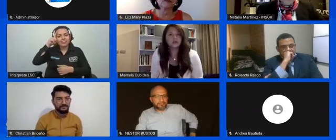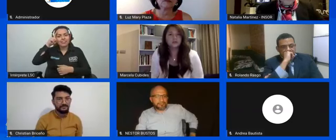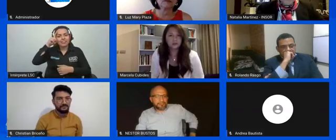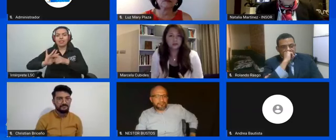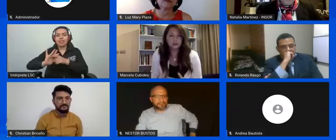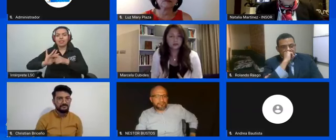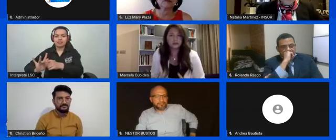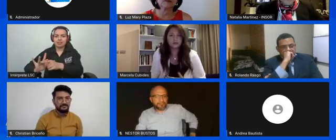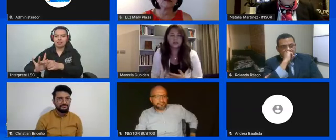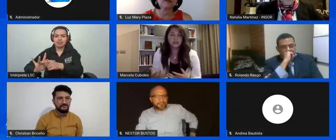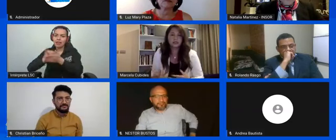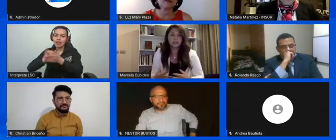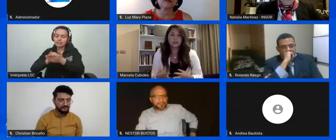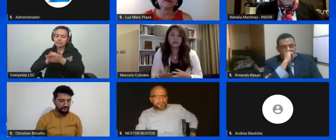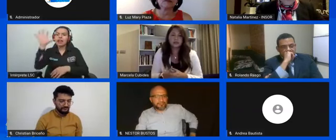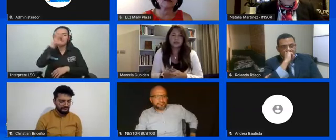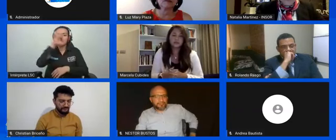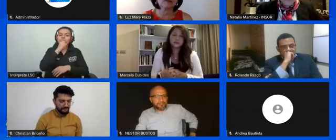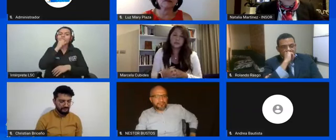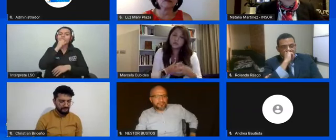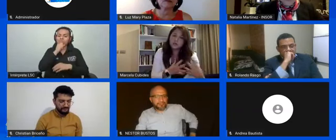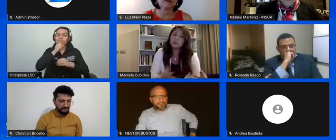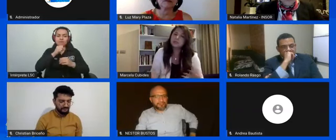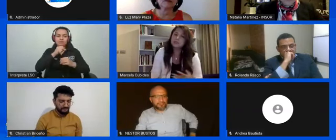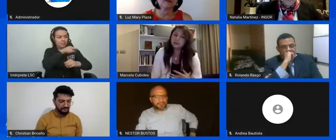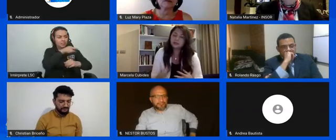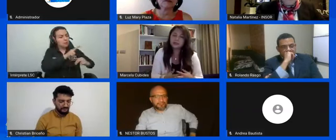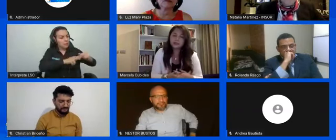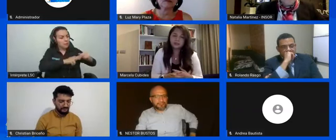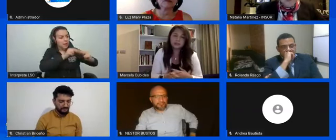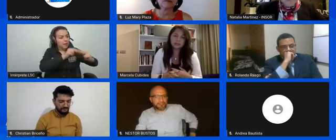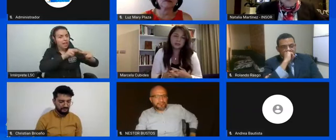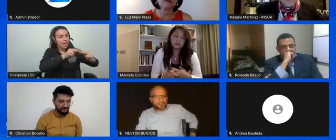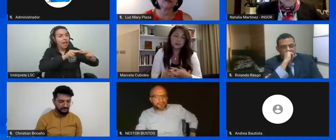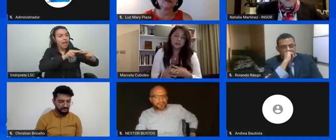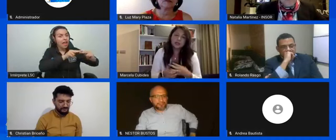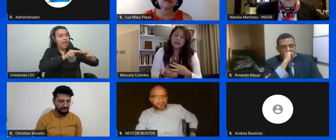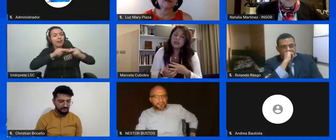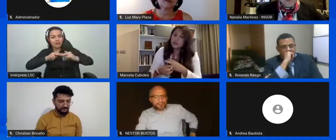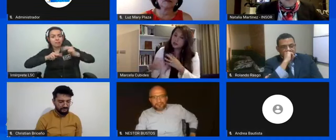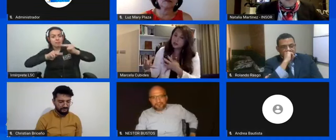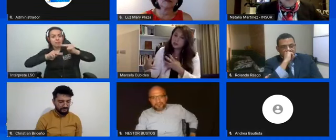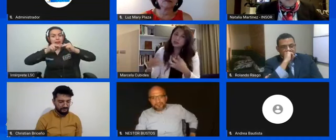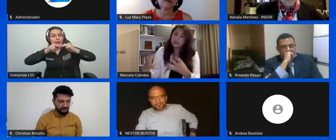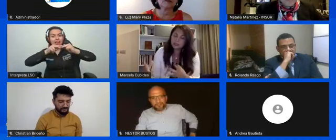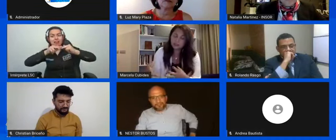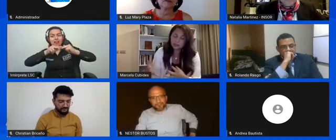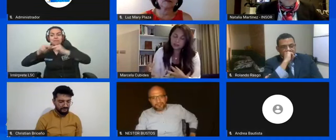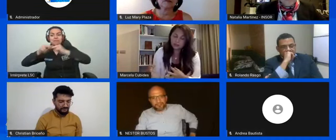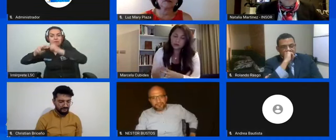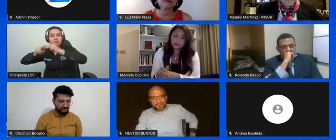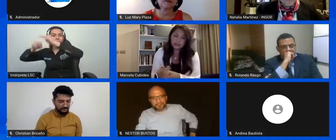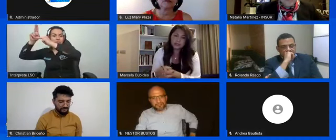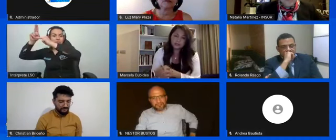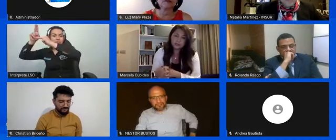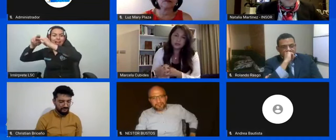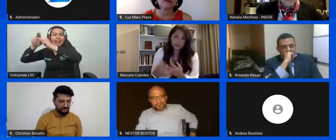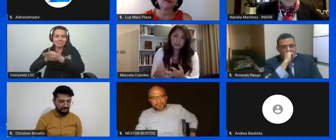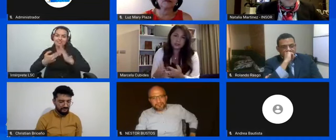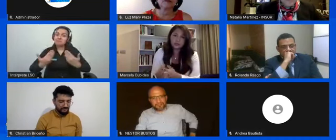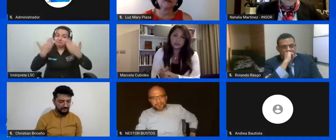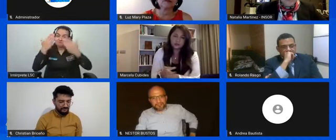sobre lo construido, ¿no? Yo creo que ahí hay un lindo aprendizaje de este momento. El otro, bueno, entre el otro logro ahí es